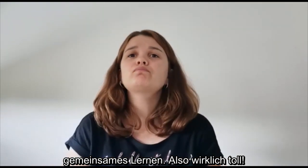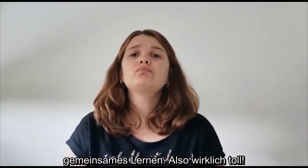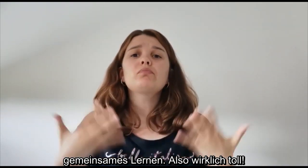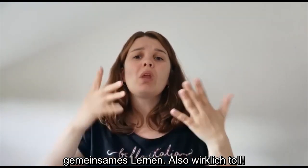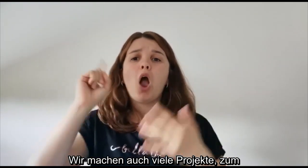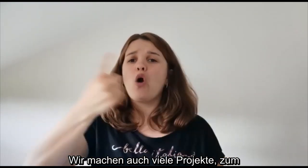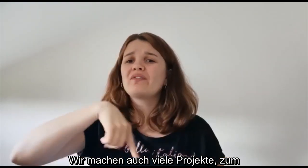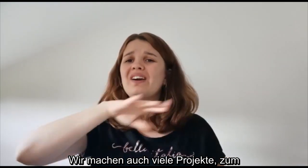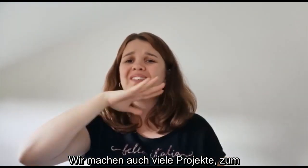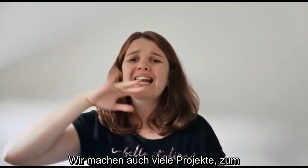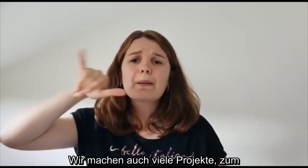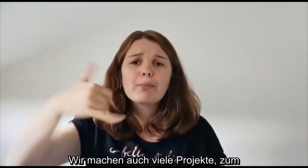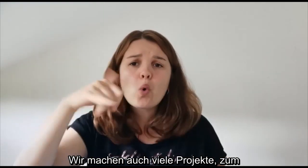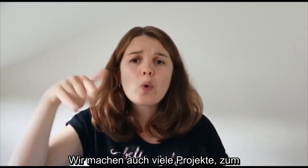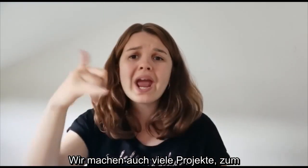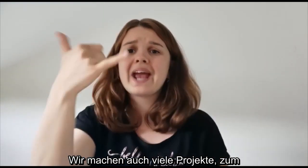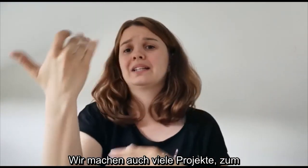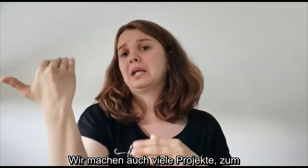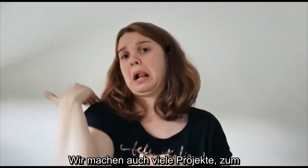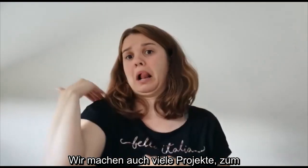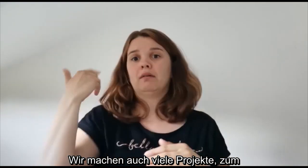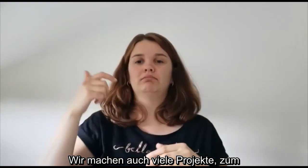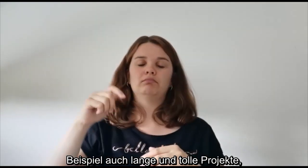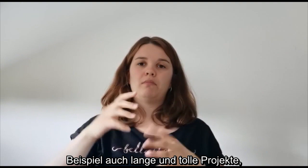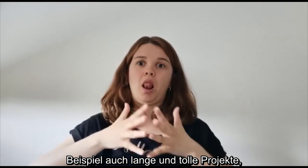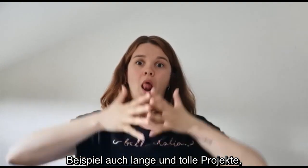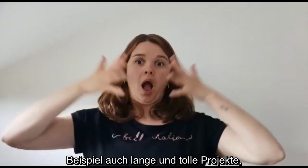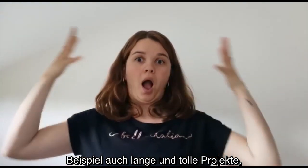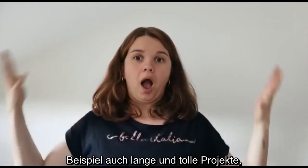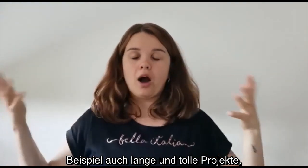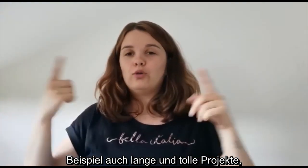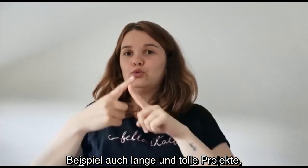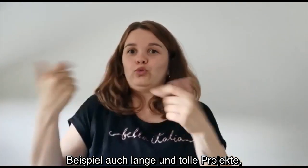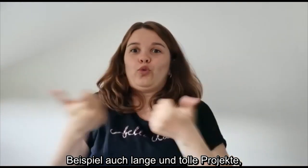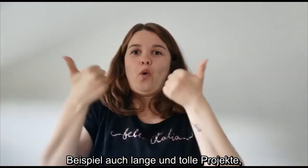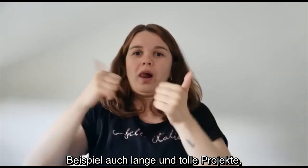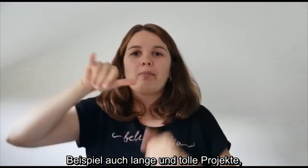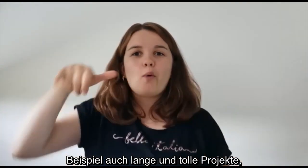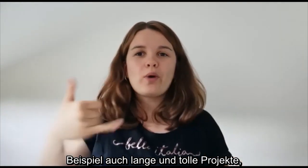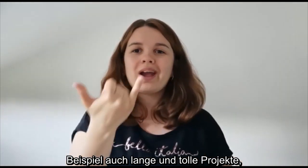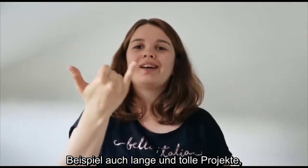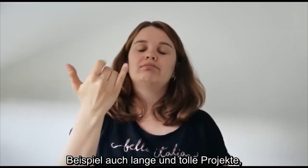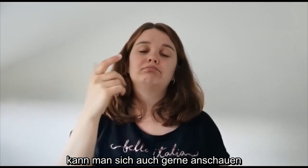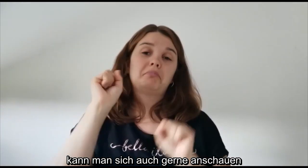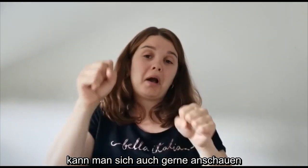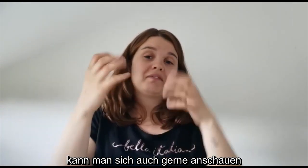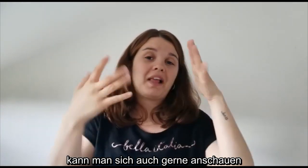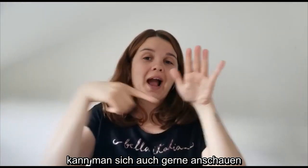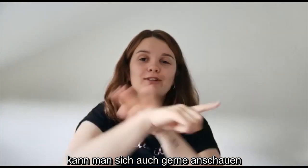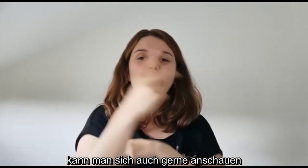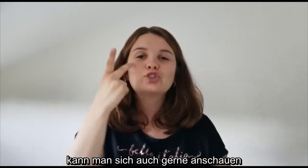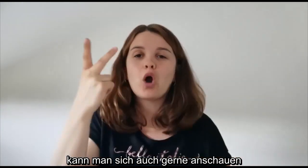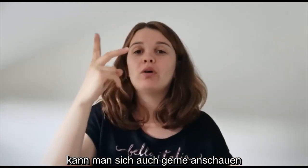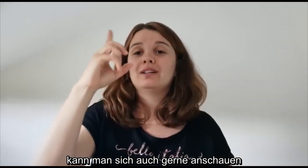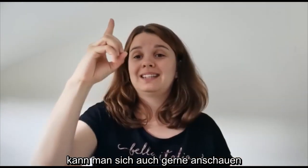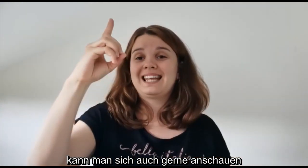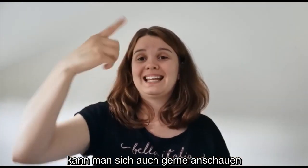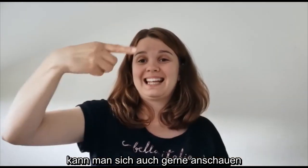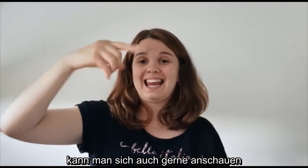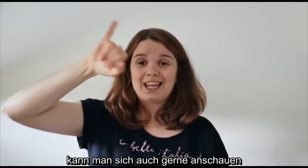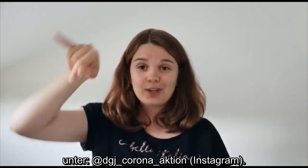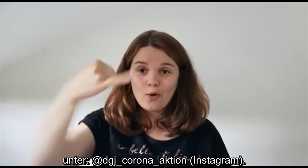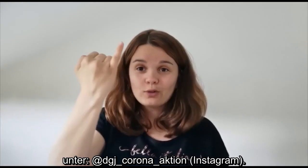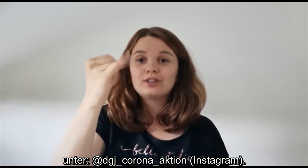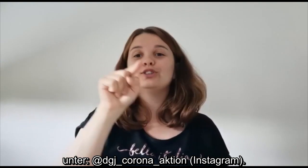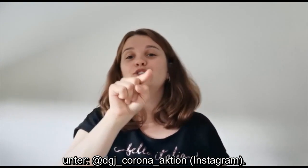wirklich toll Wir machen auch viele Projekte Zum Beispiel auch lange und tolle Projekte Die kann man sich auch